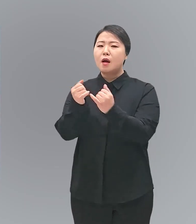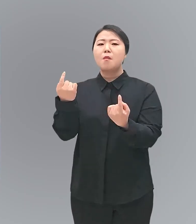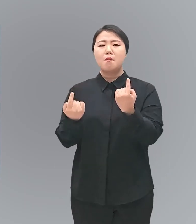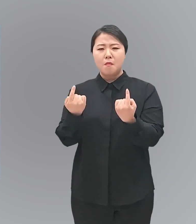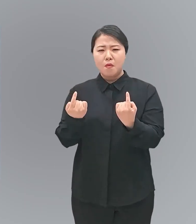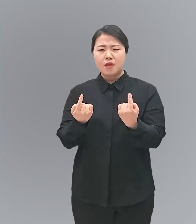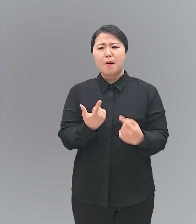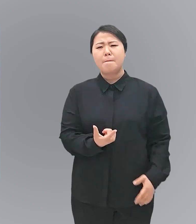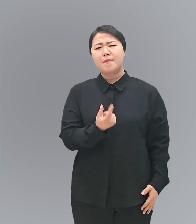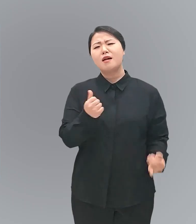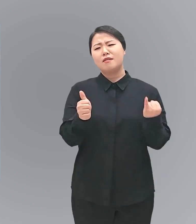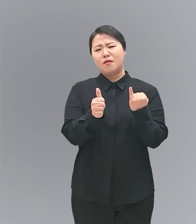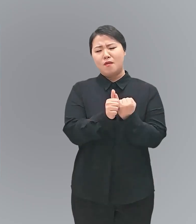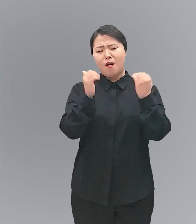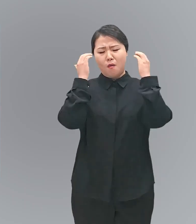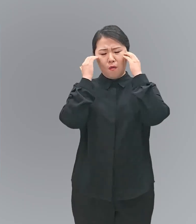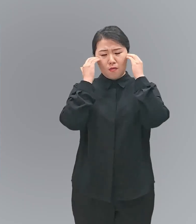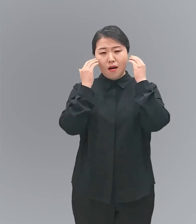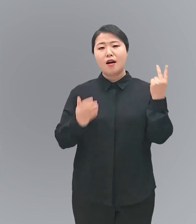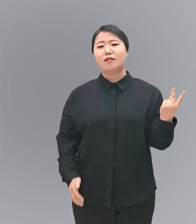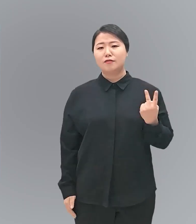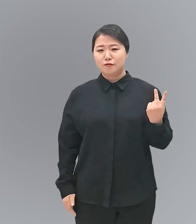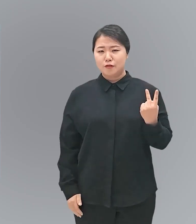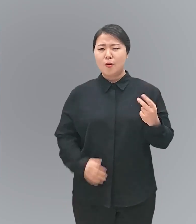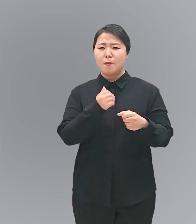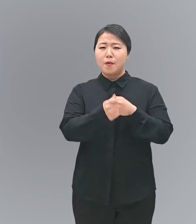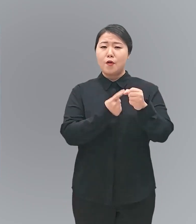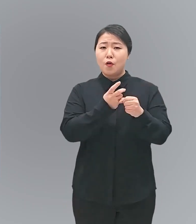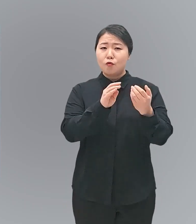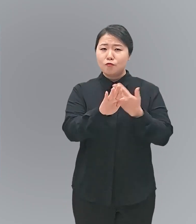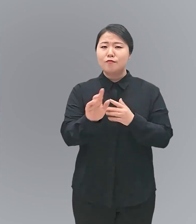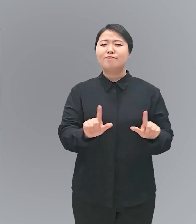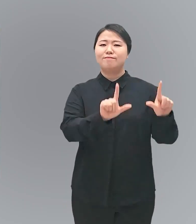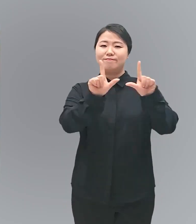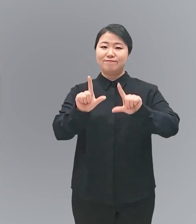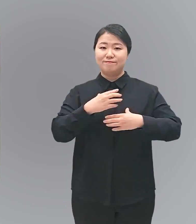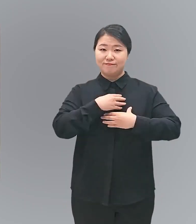남들보다 일찍 고생한 우리 부부는 마침내 완벽한 가정을 이루었다.